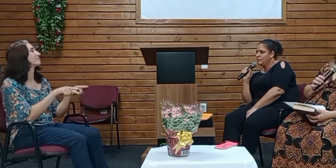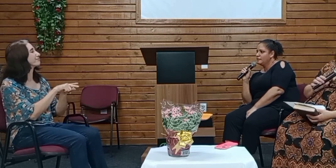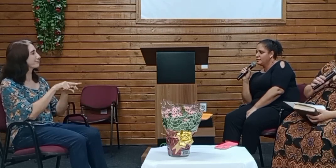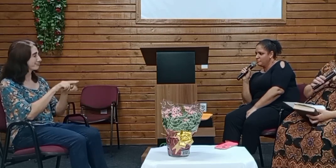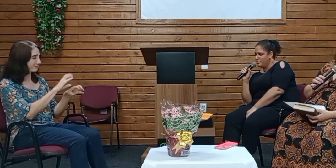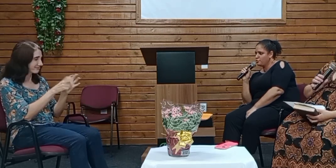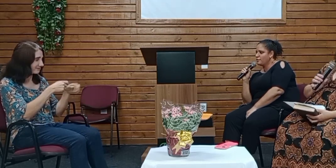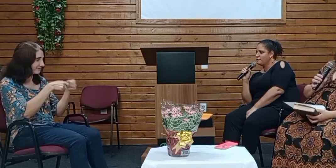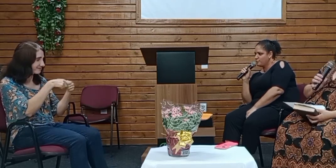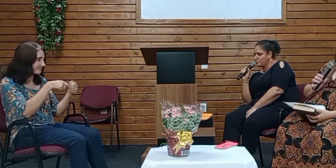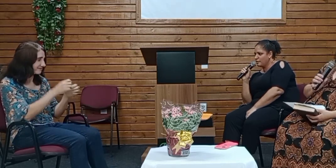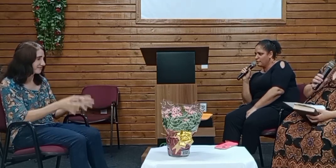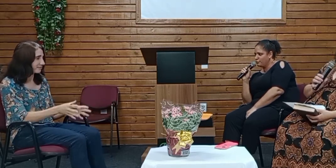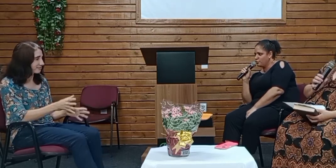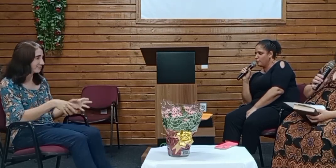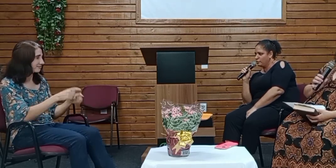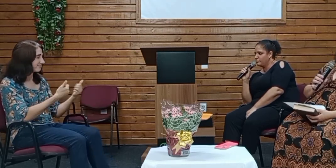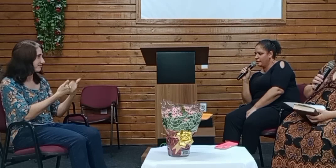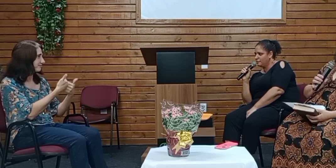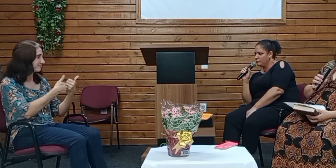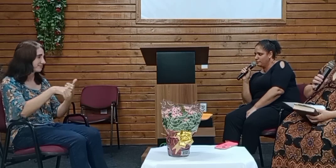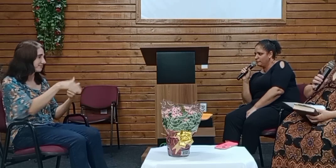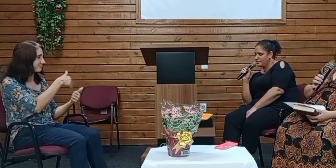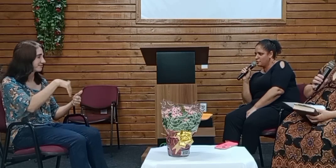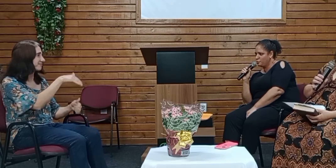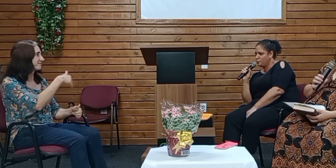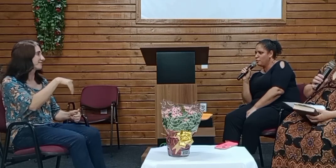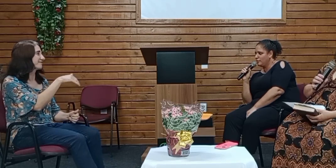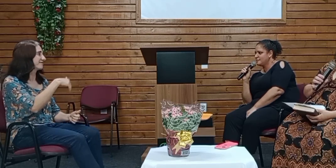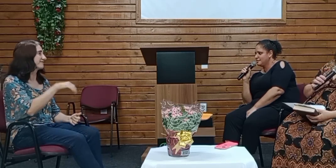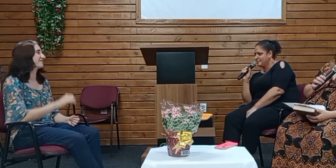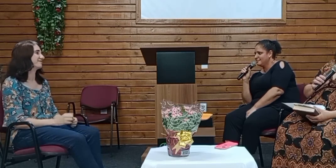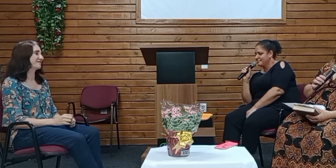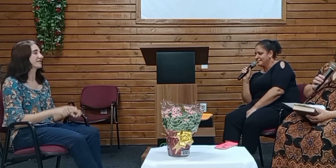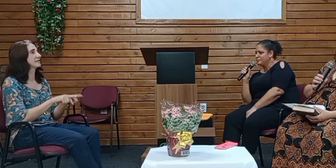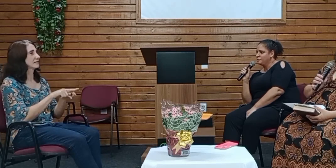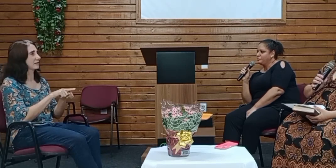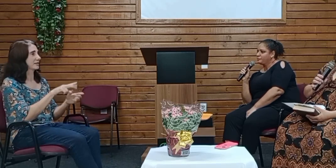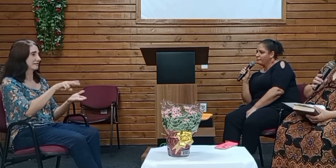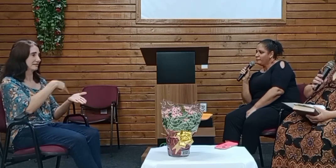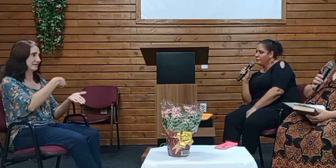jogávamos. E também jogávamos futebol também com esse tipo de bola, assim.